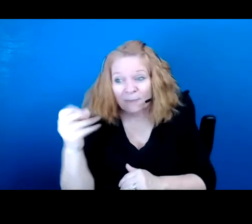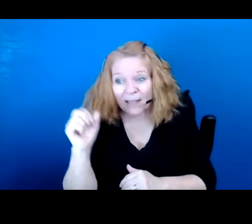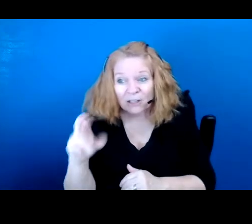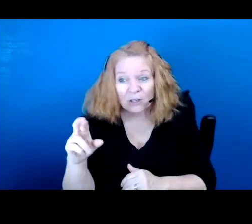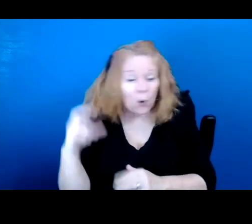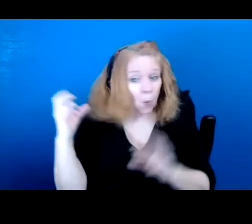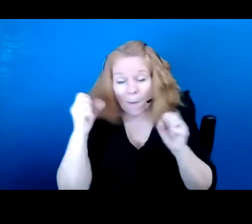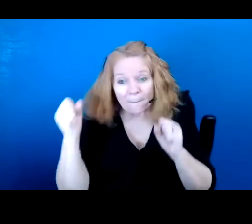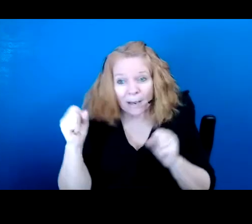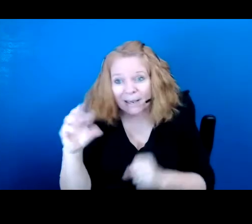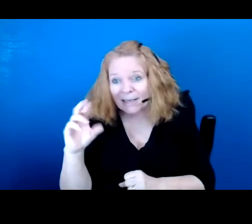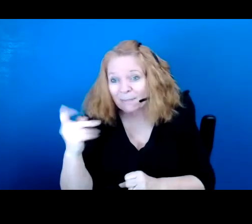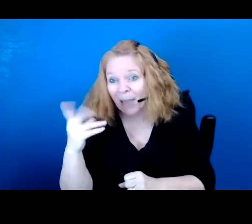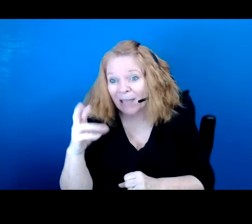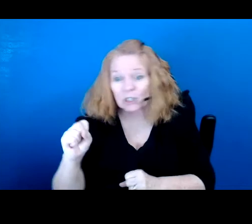hola spencer